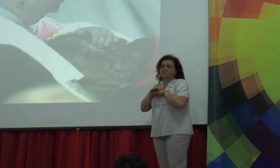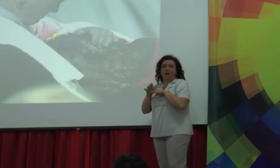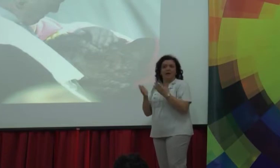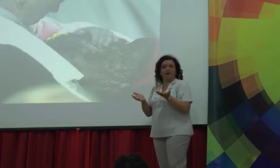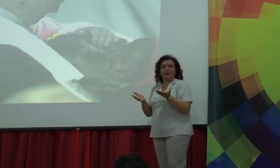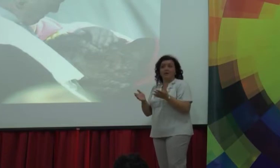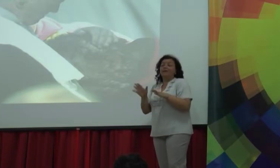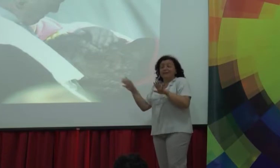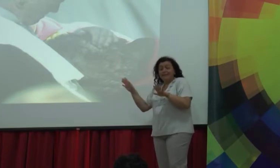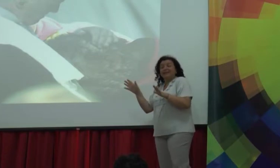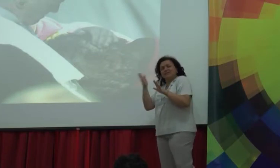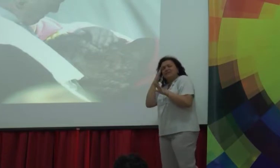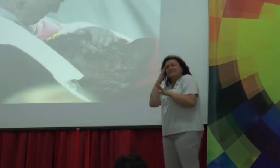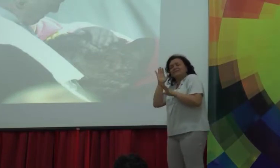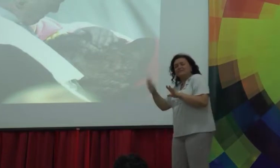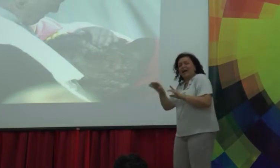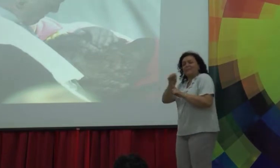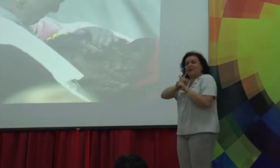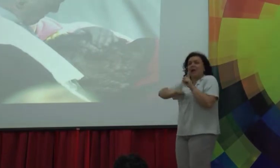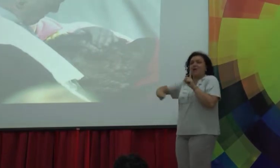Ele,